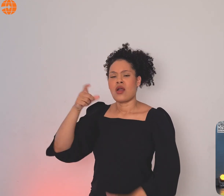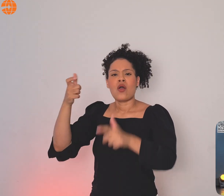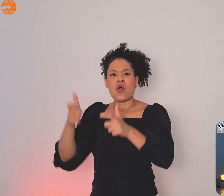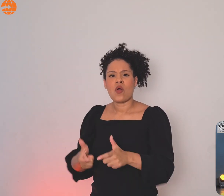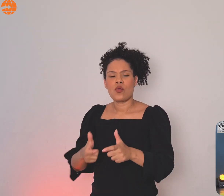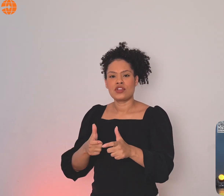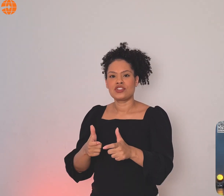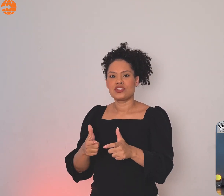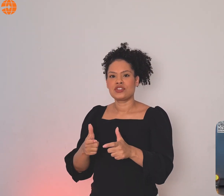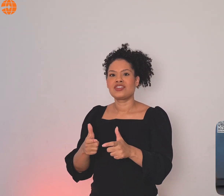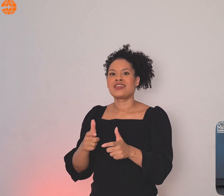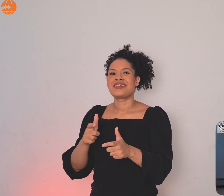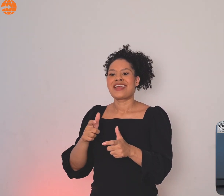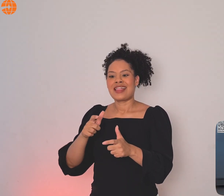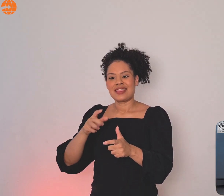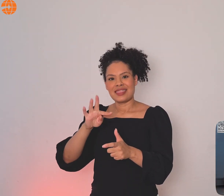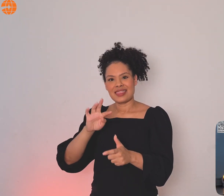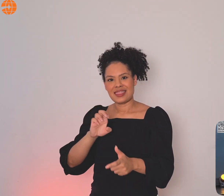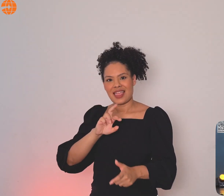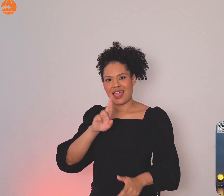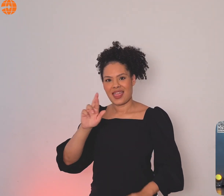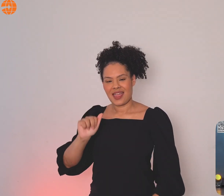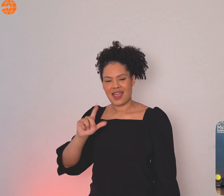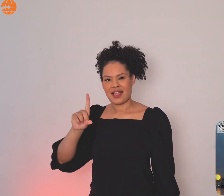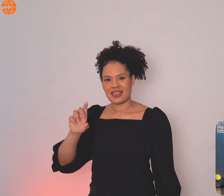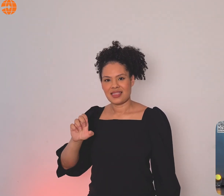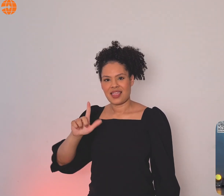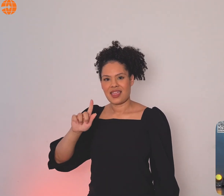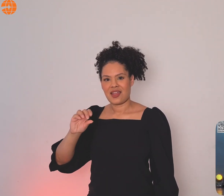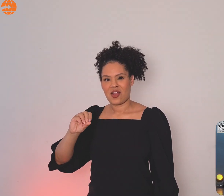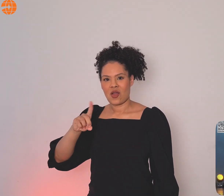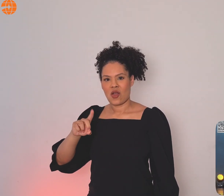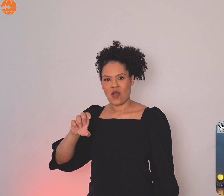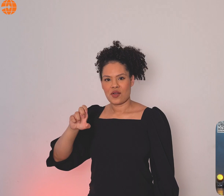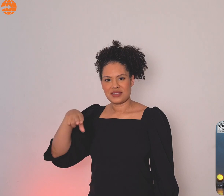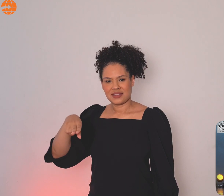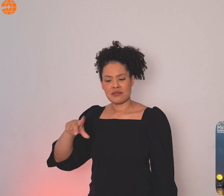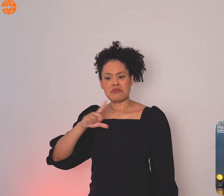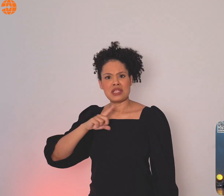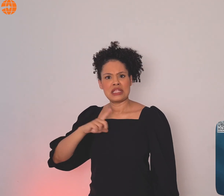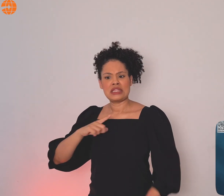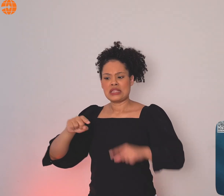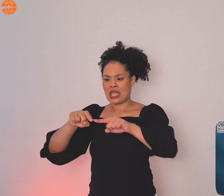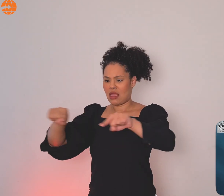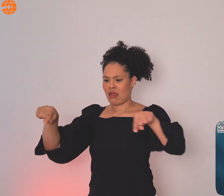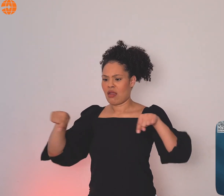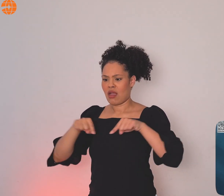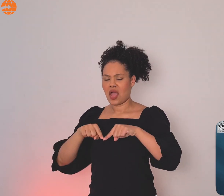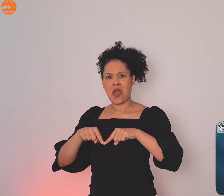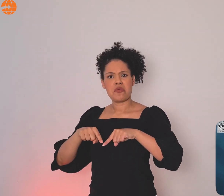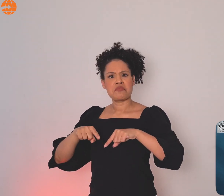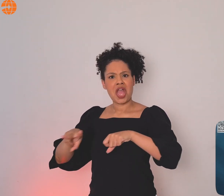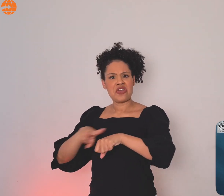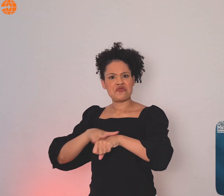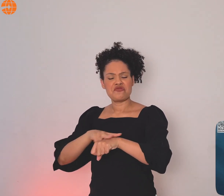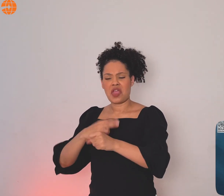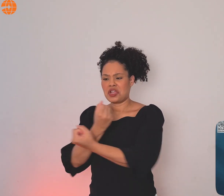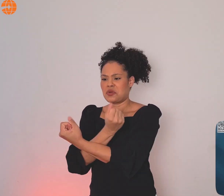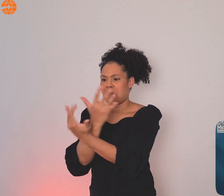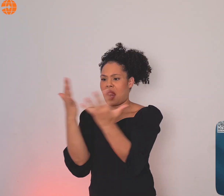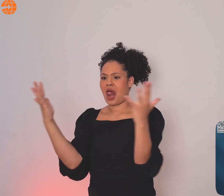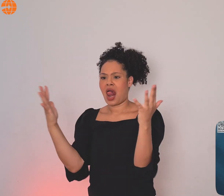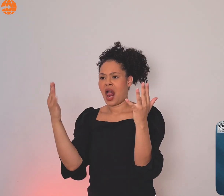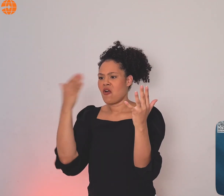Gósen. Quando você vai no Egito hoje, você passa por lá, você vê uma área verde, uma área frutífera, uma área